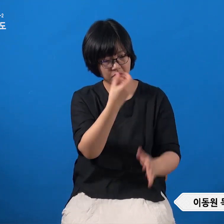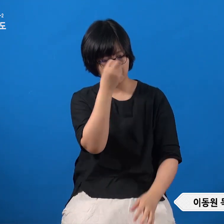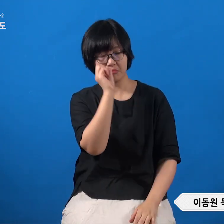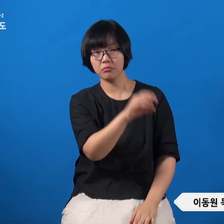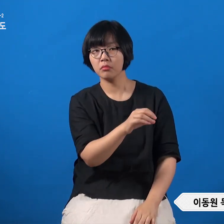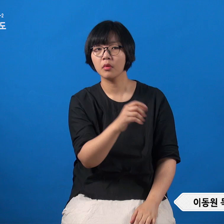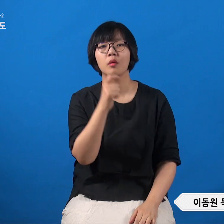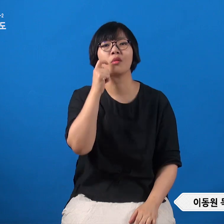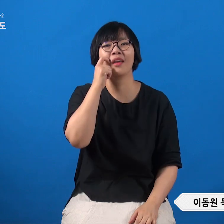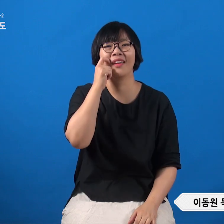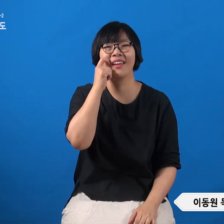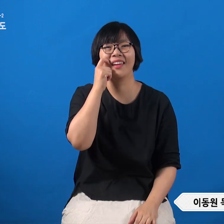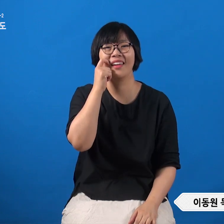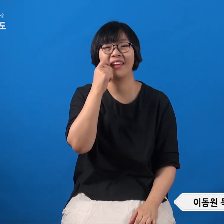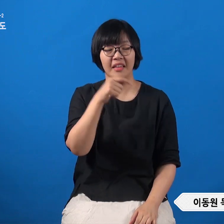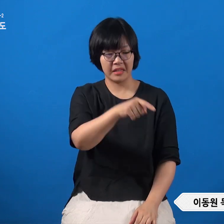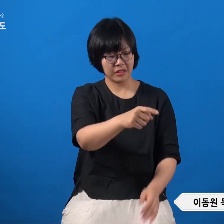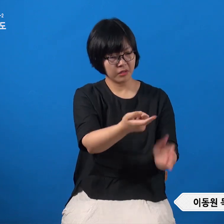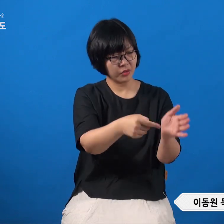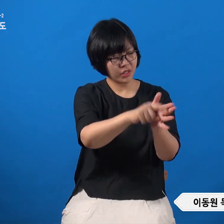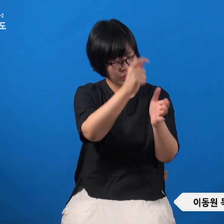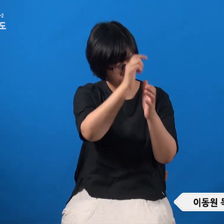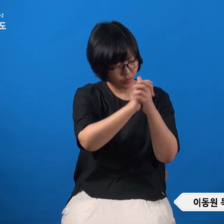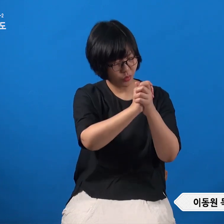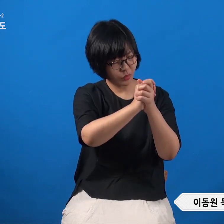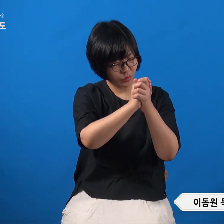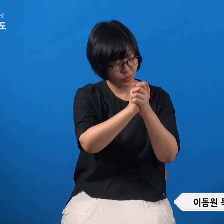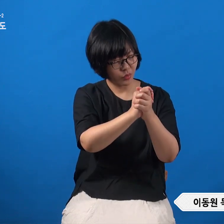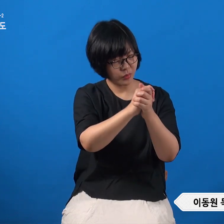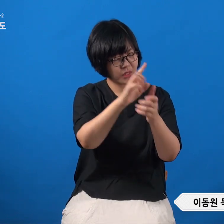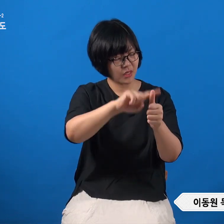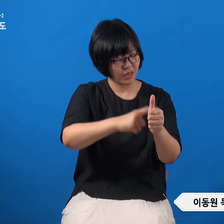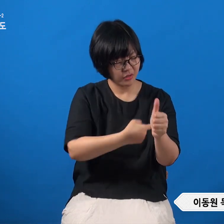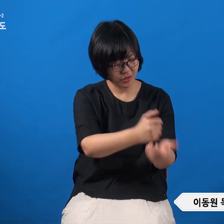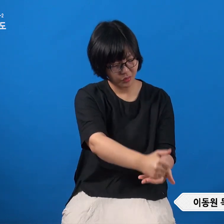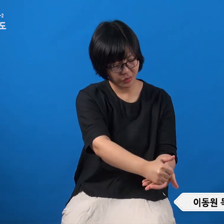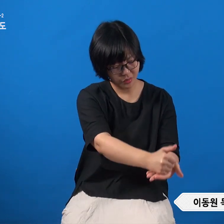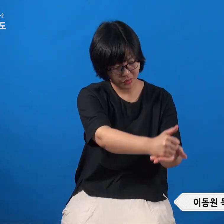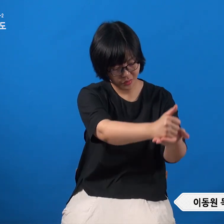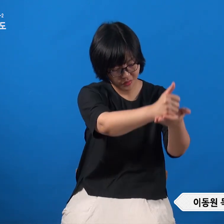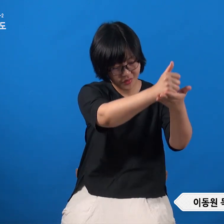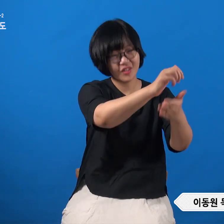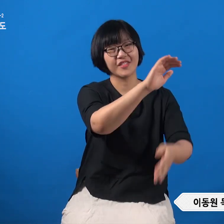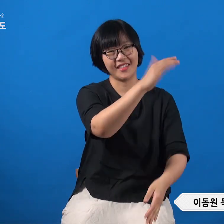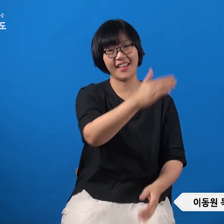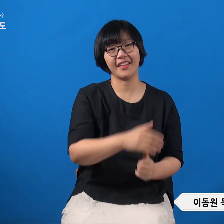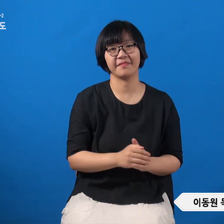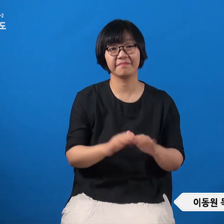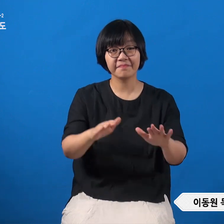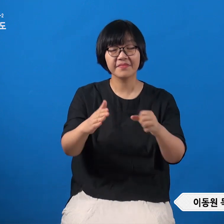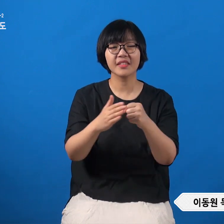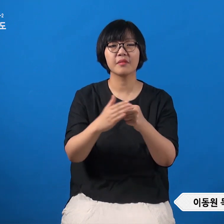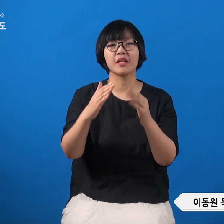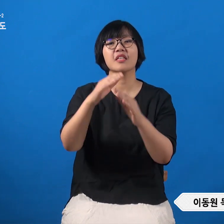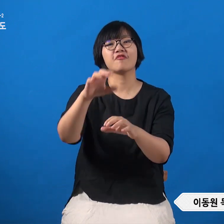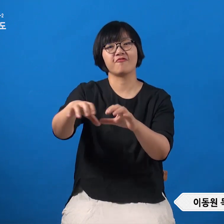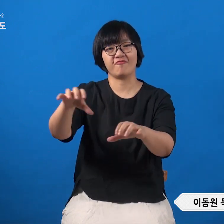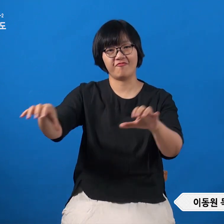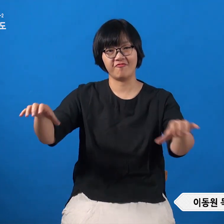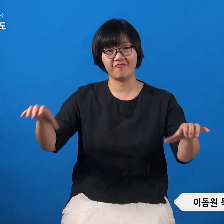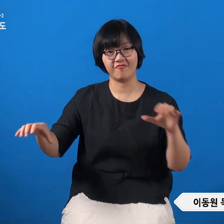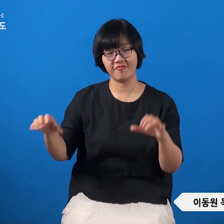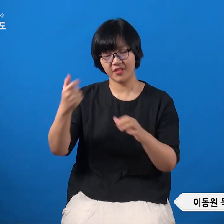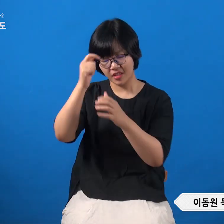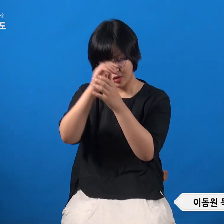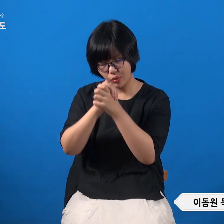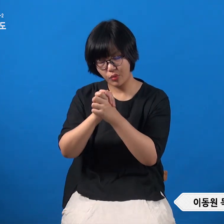없어요. 나는 기도하면서 기도하는 대상을 존중하게 됩니다. 이웃을 위해서 기도를 많이 하게 되면